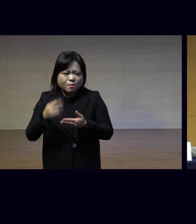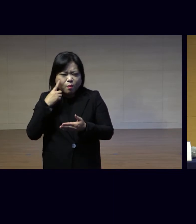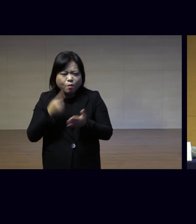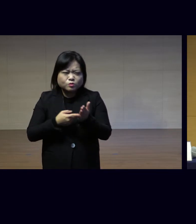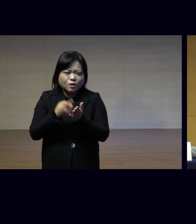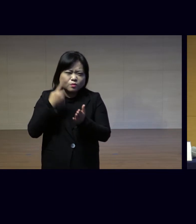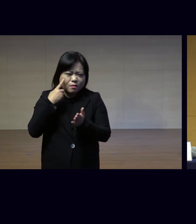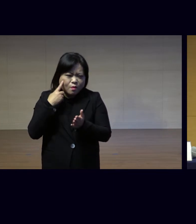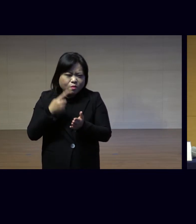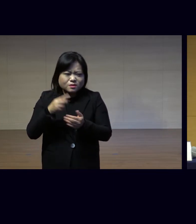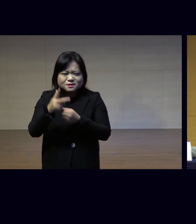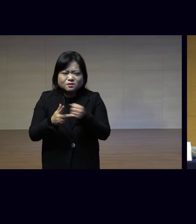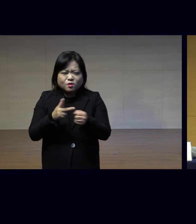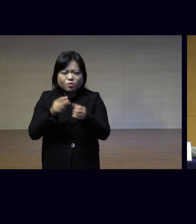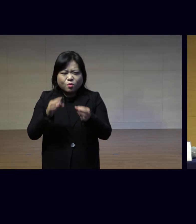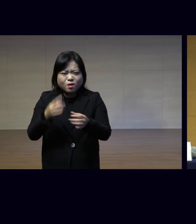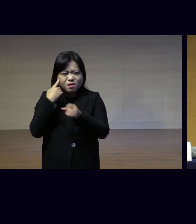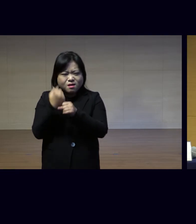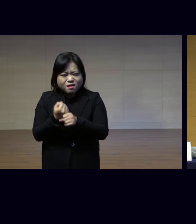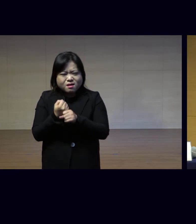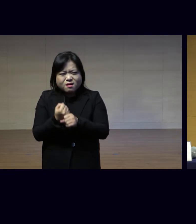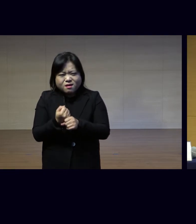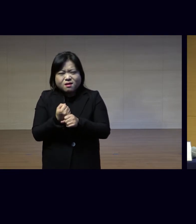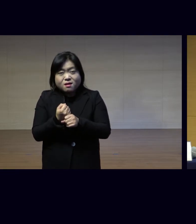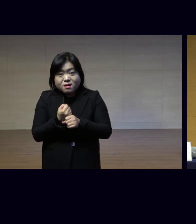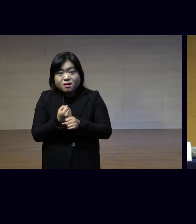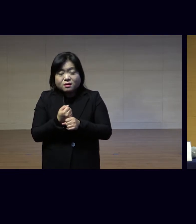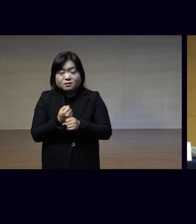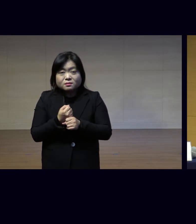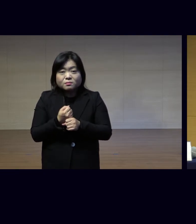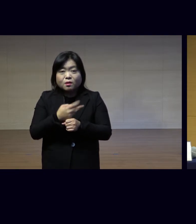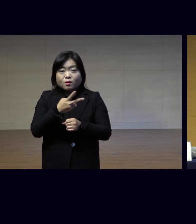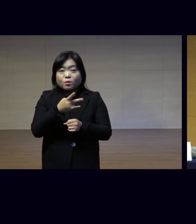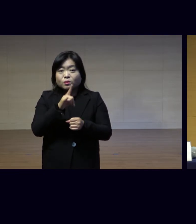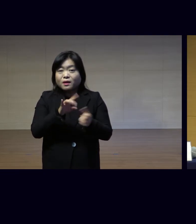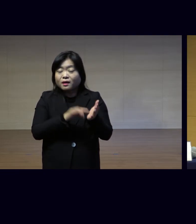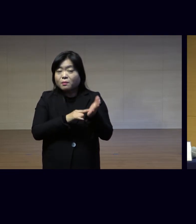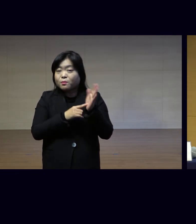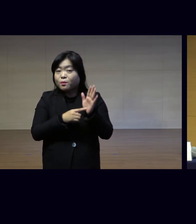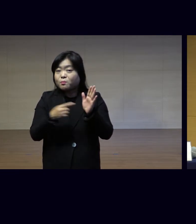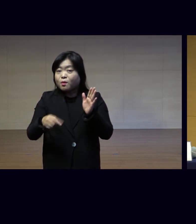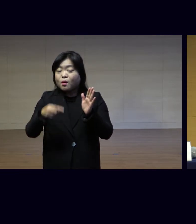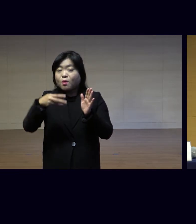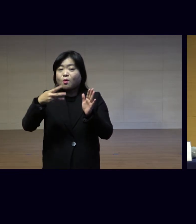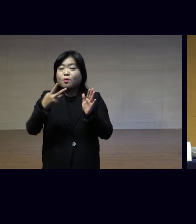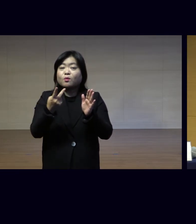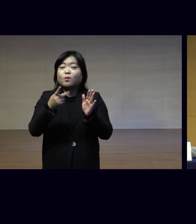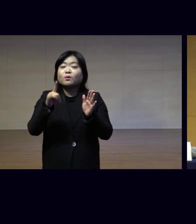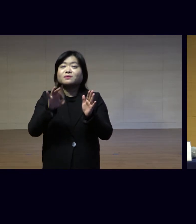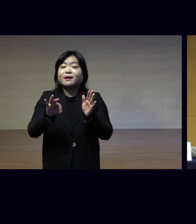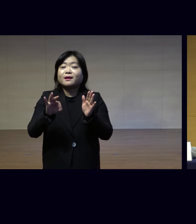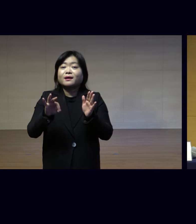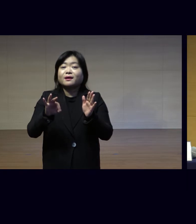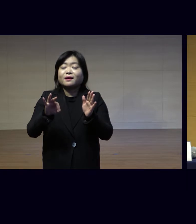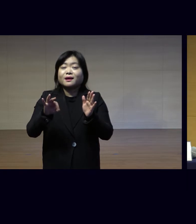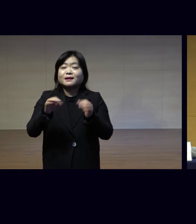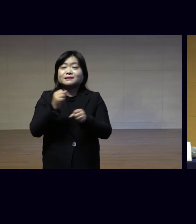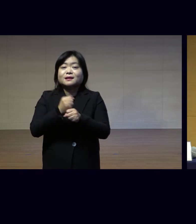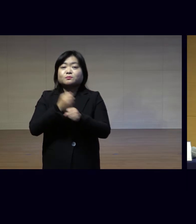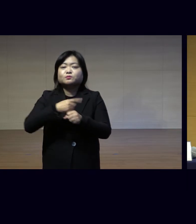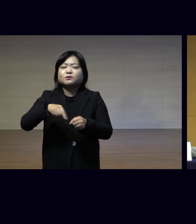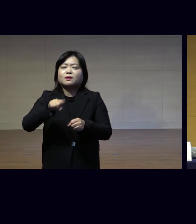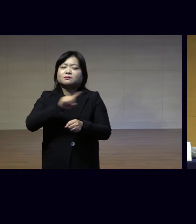조각도 해보고 7년 동안 하면서 이 사람이 과연 뭘 표현하고 저는 사실은 로댕의 작품 중에 이게 가장